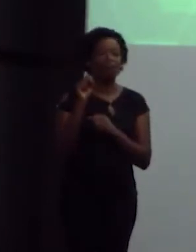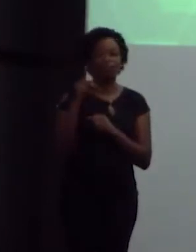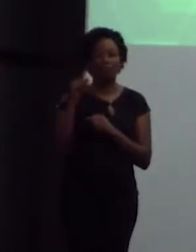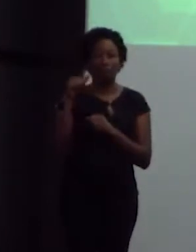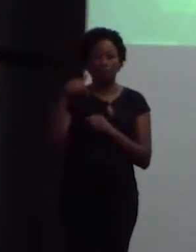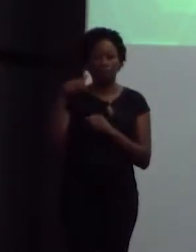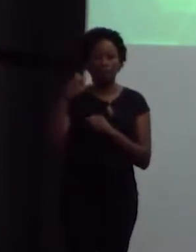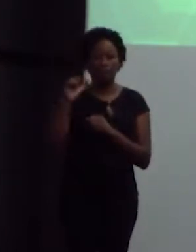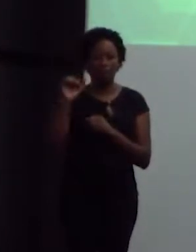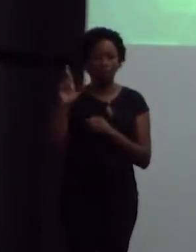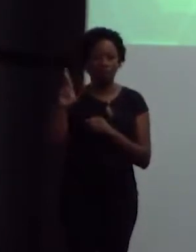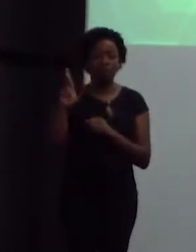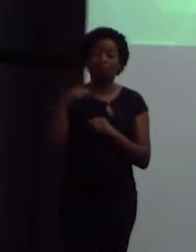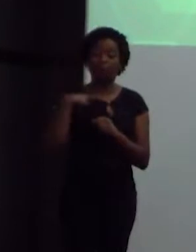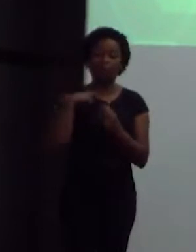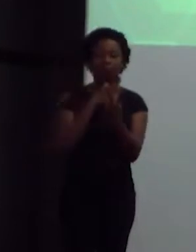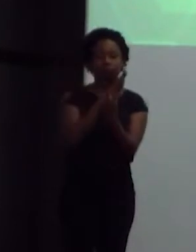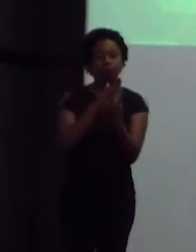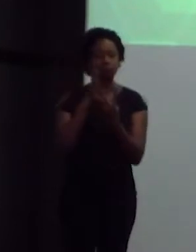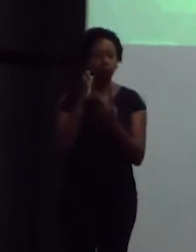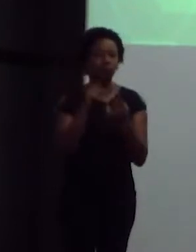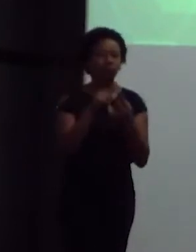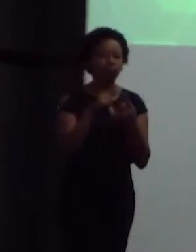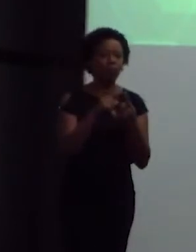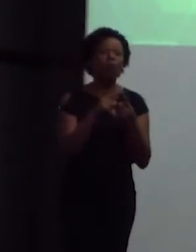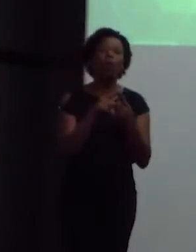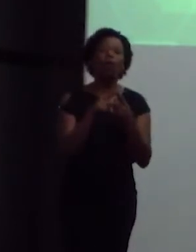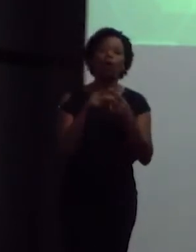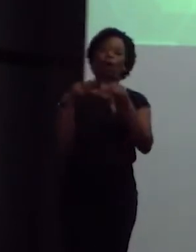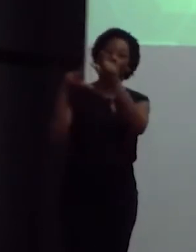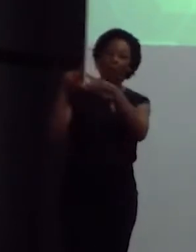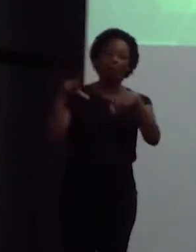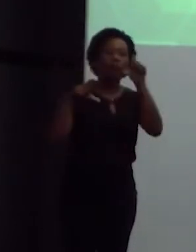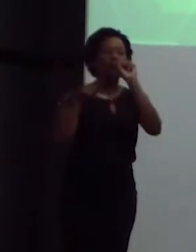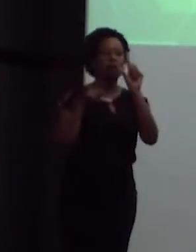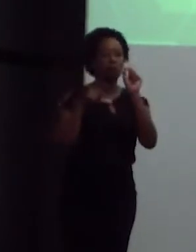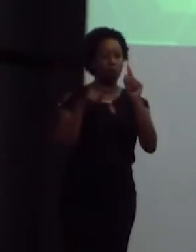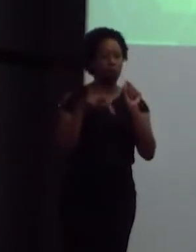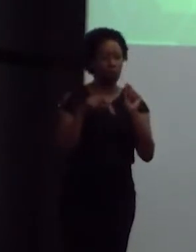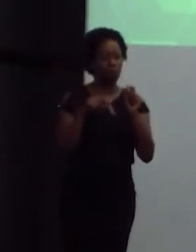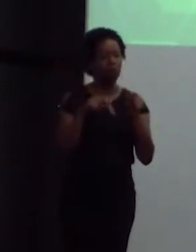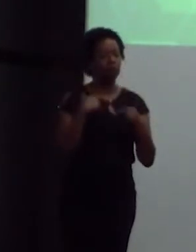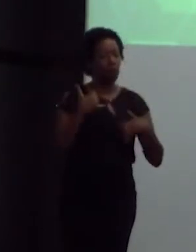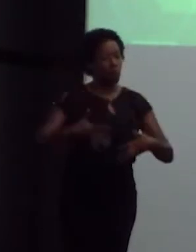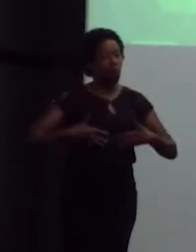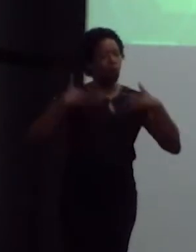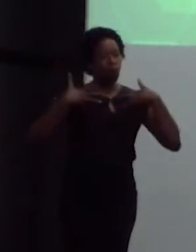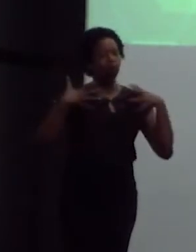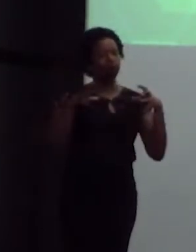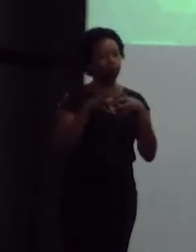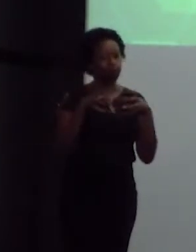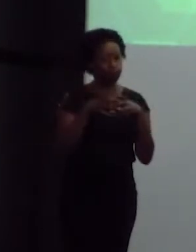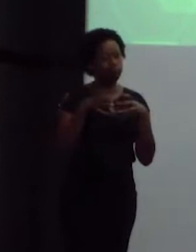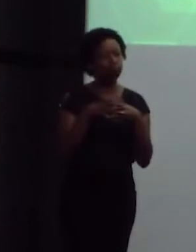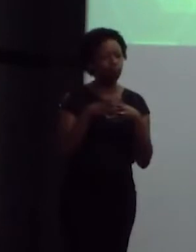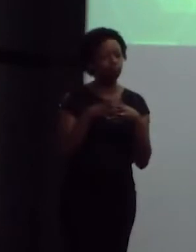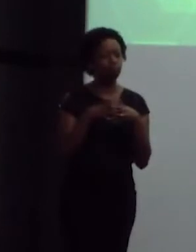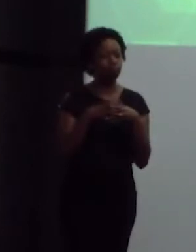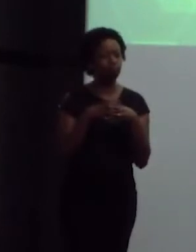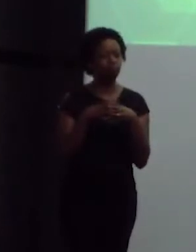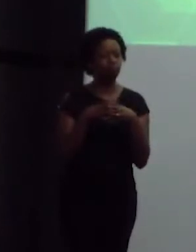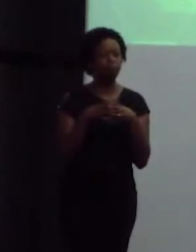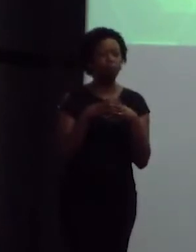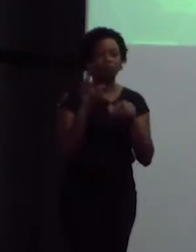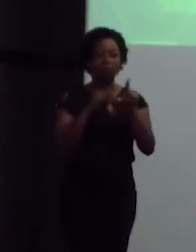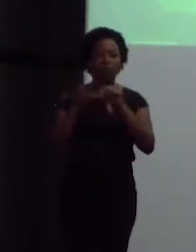parceiros, foram em duas linhas. Os corredores azuis, que a gente teve a honra de participar junto com um time